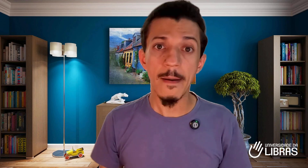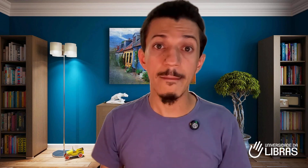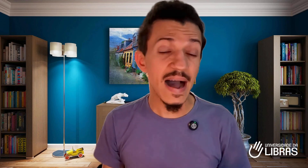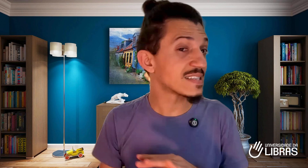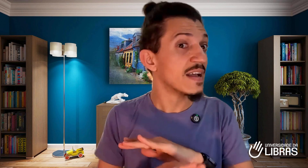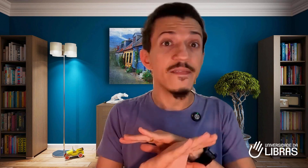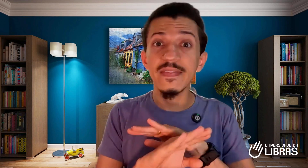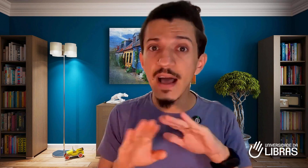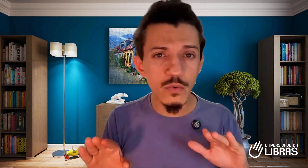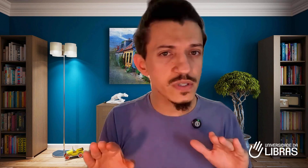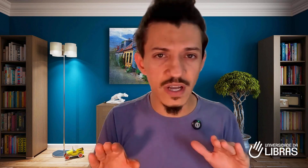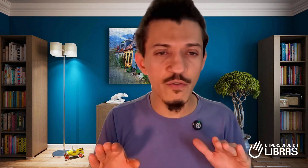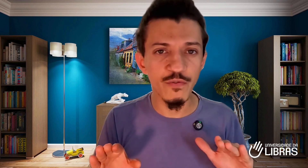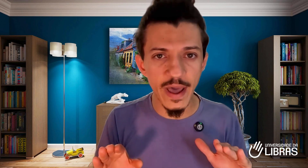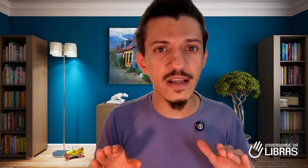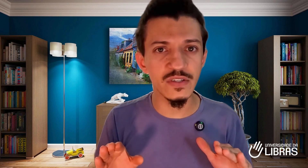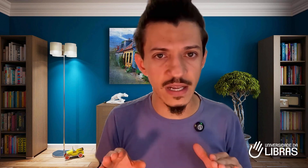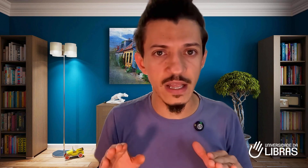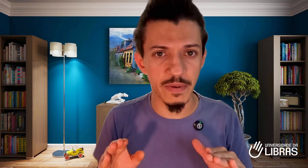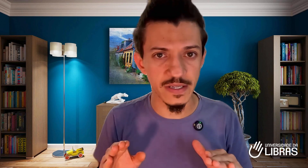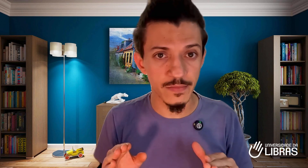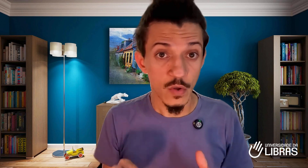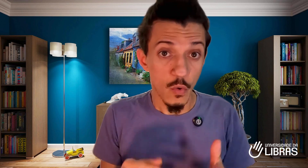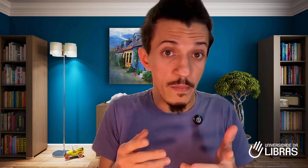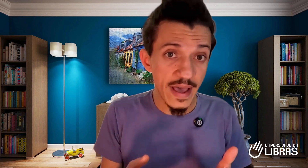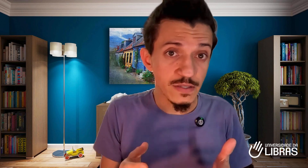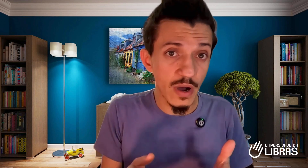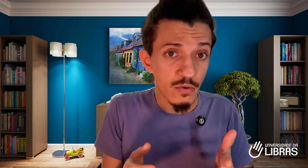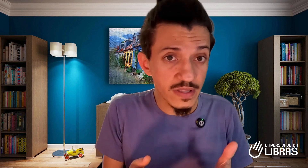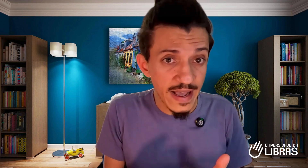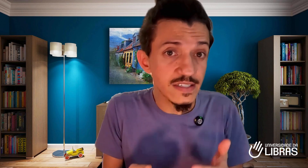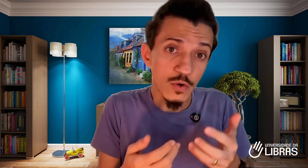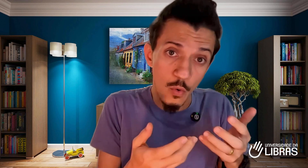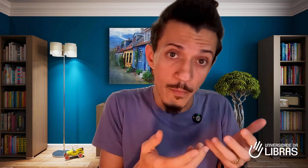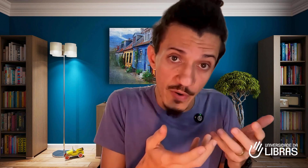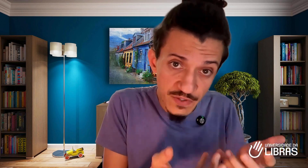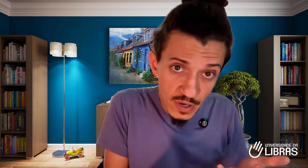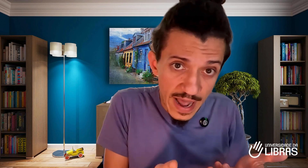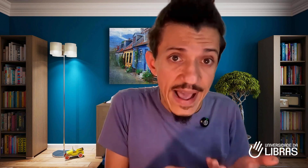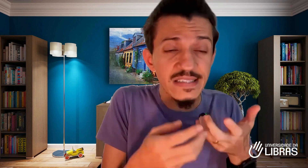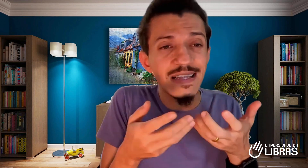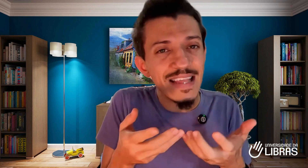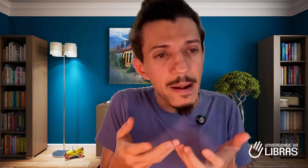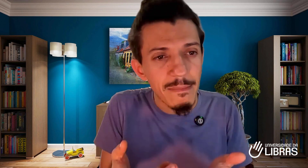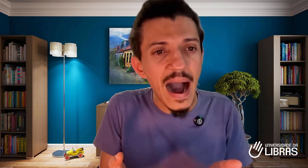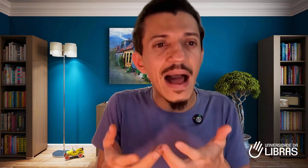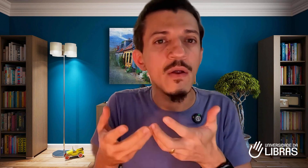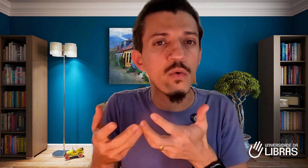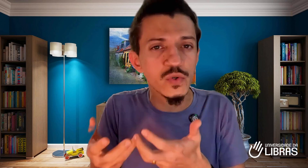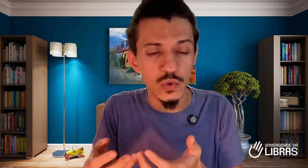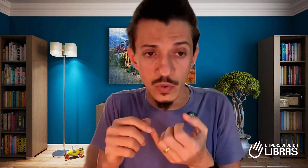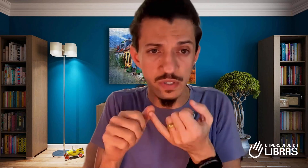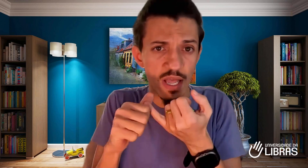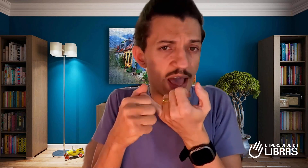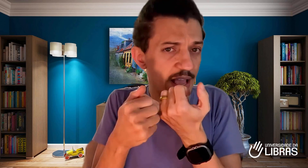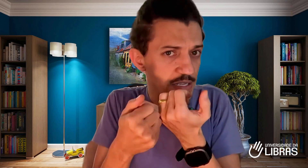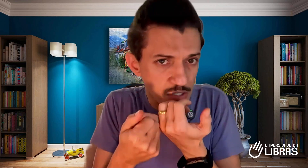mas não são fluentes em Libras. O mesmo acontece com profissionais que trabalham com surdos em